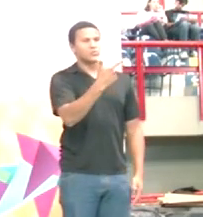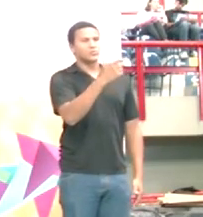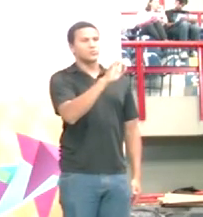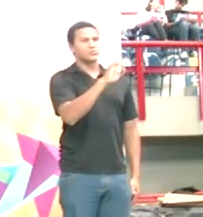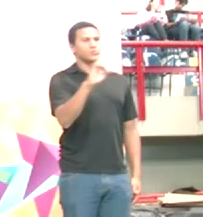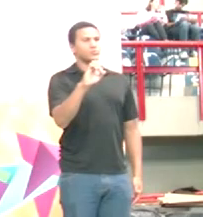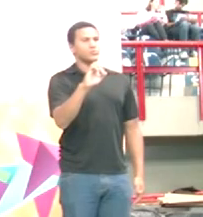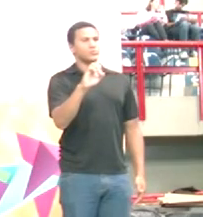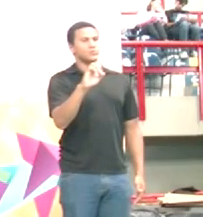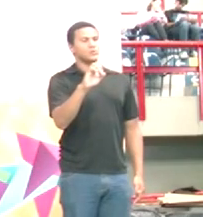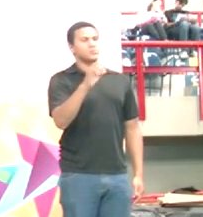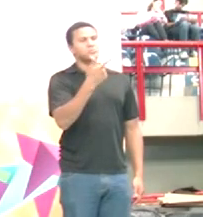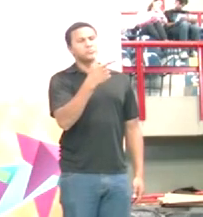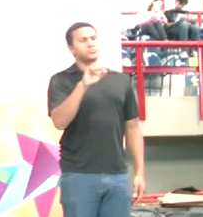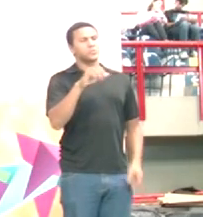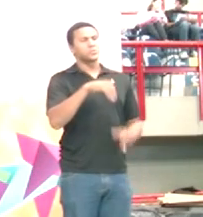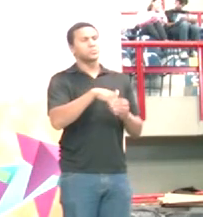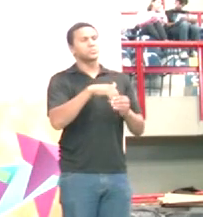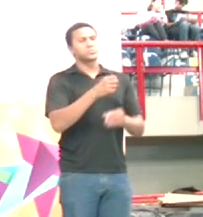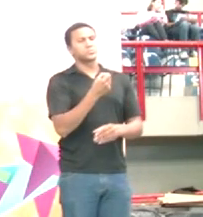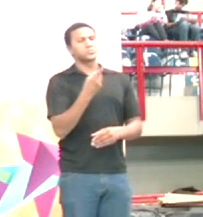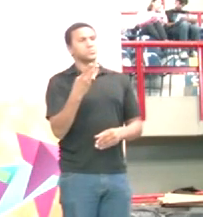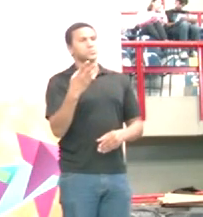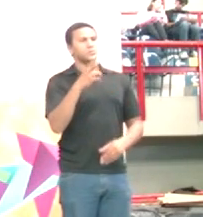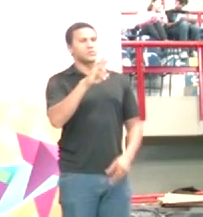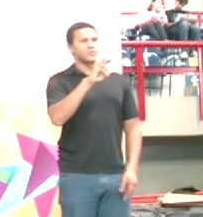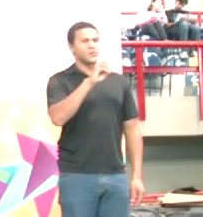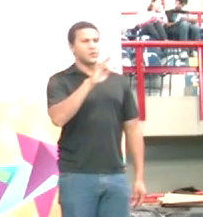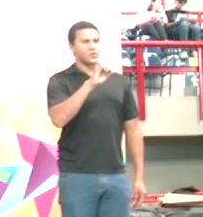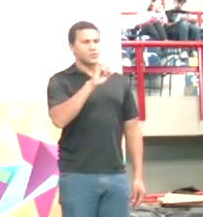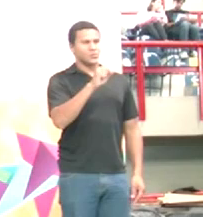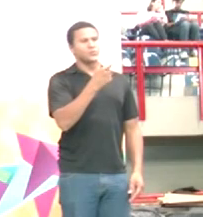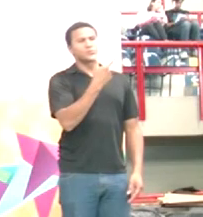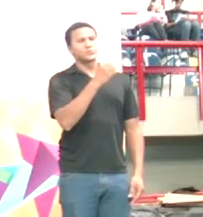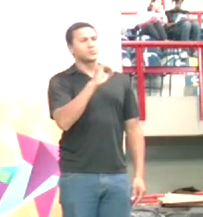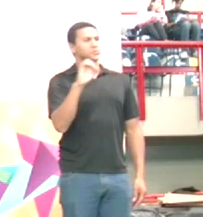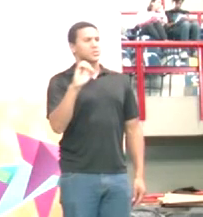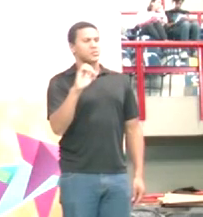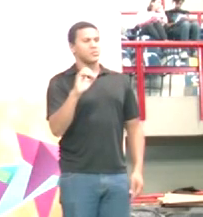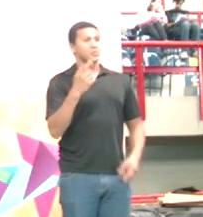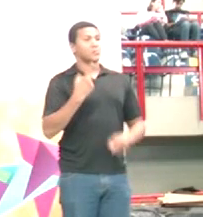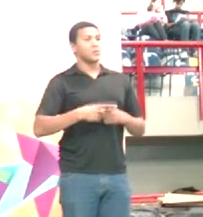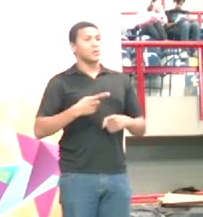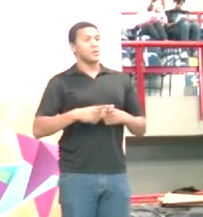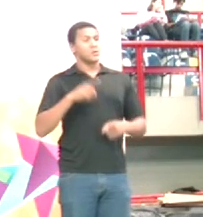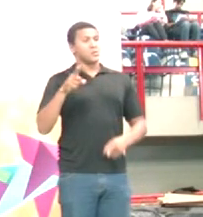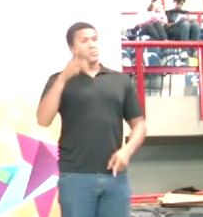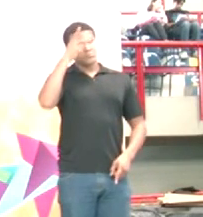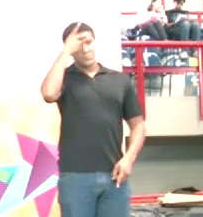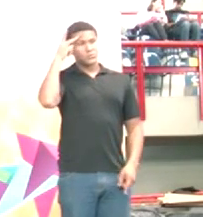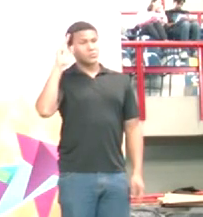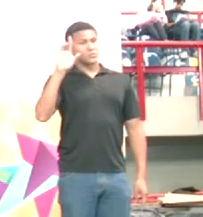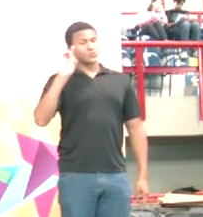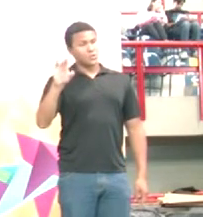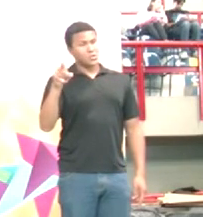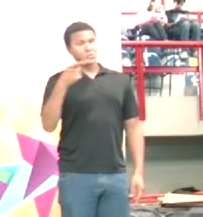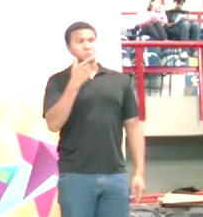200 votos, porque naquela cidade só haveria 200